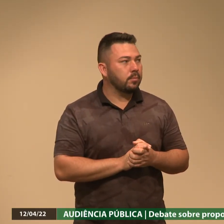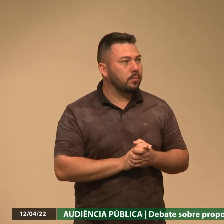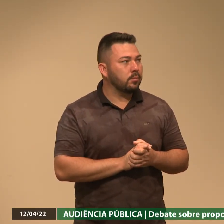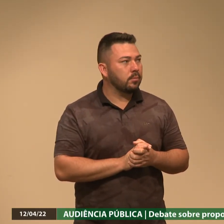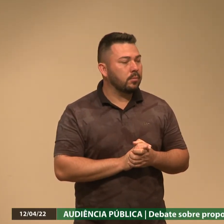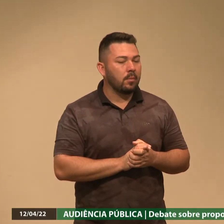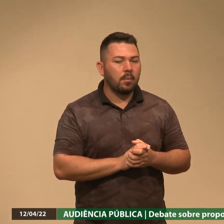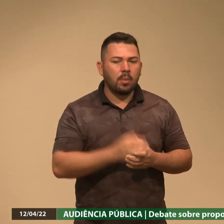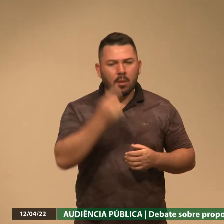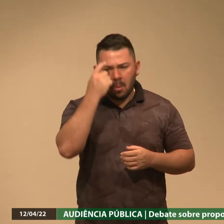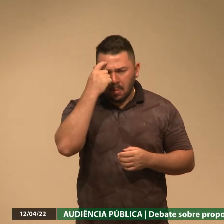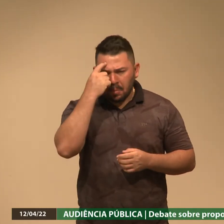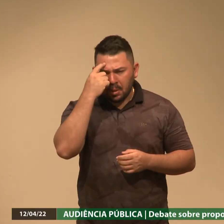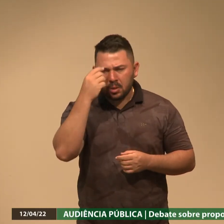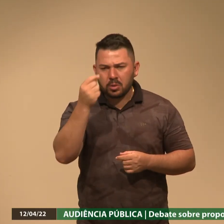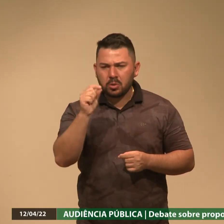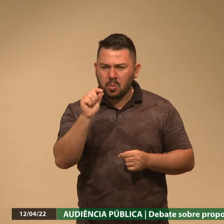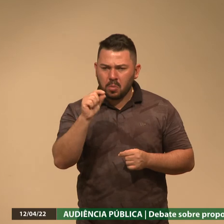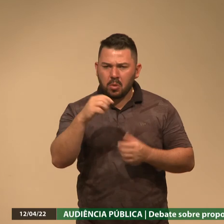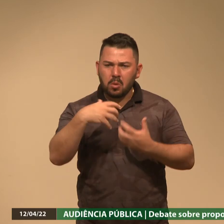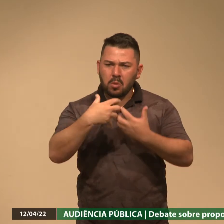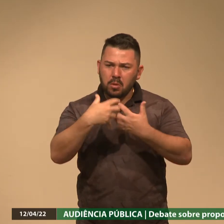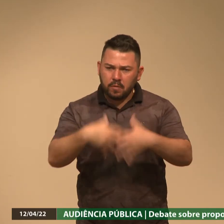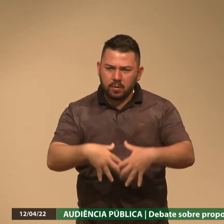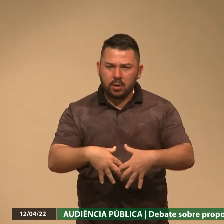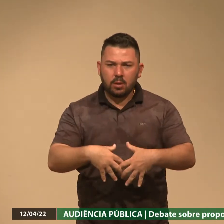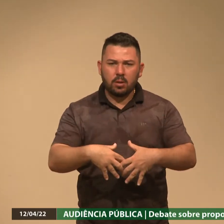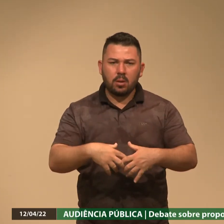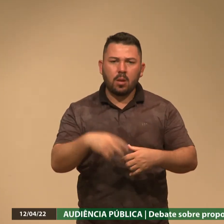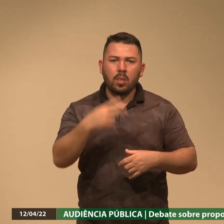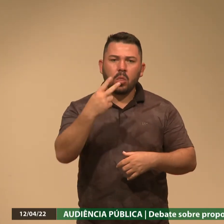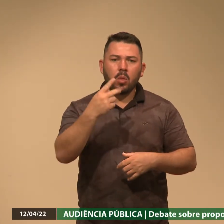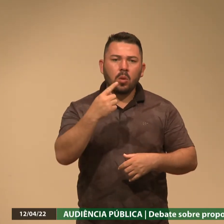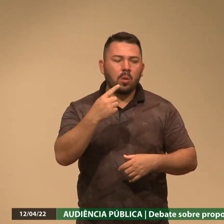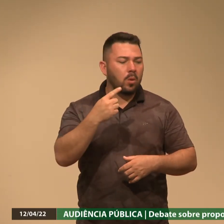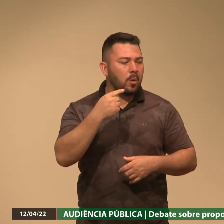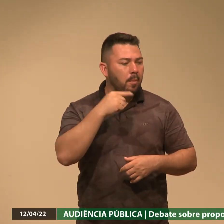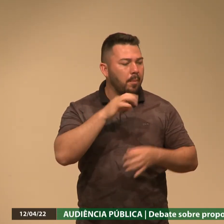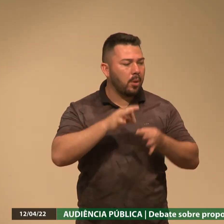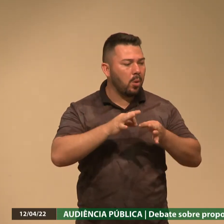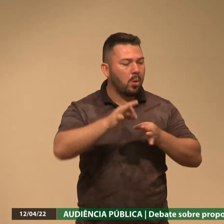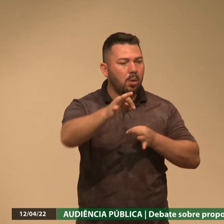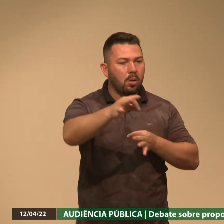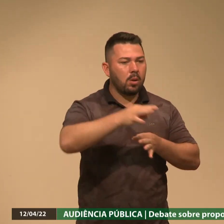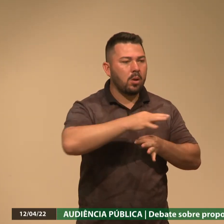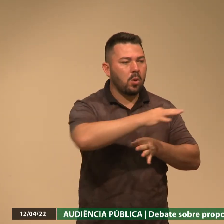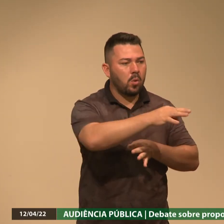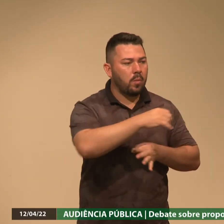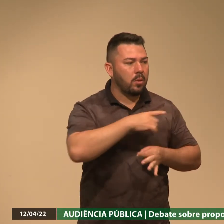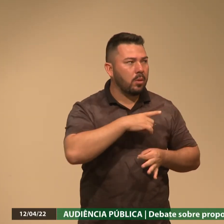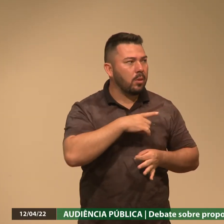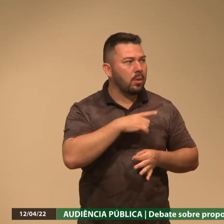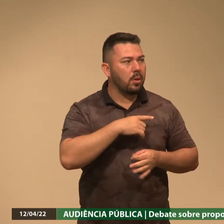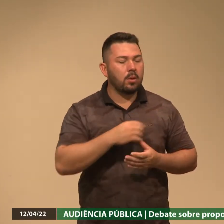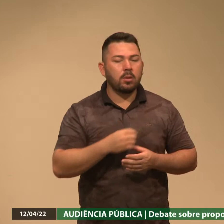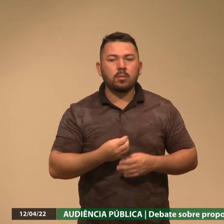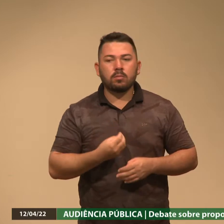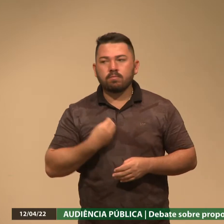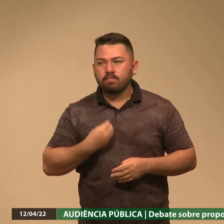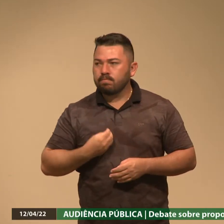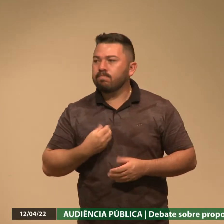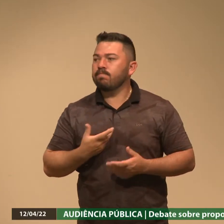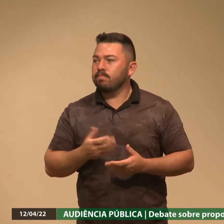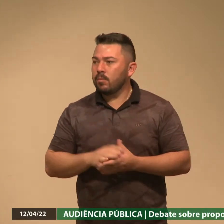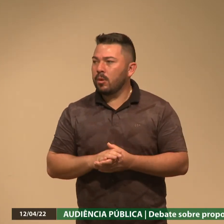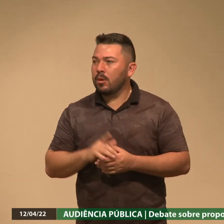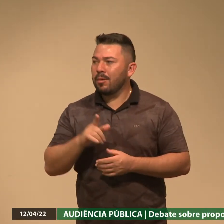e reflita um pouco sobre isso eu tenho certeza que não mais de dois mil metros não existe uma existe alguém que eu